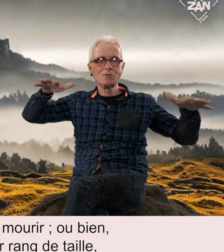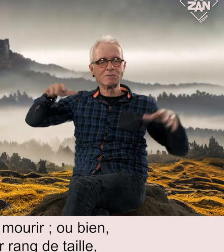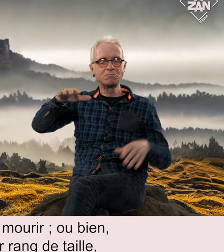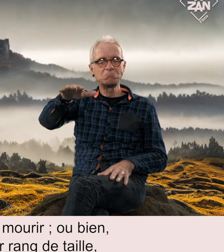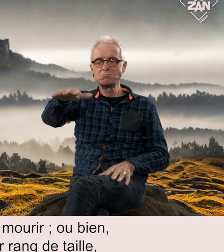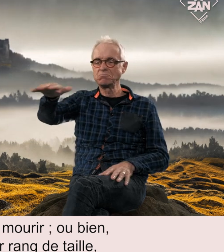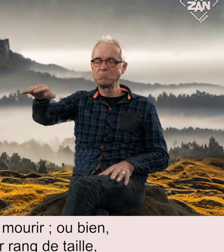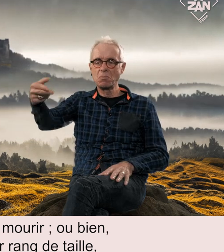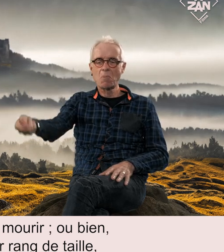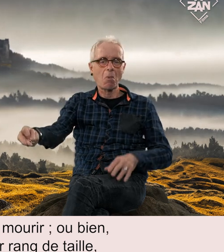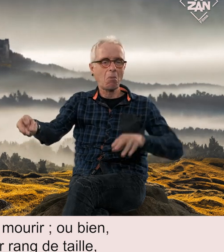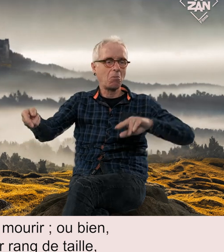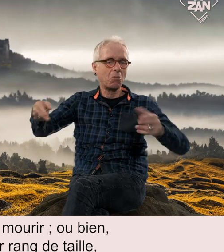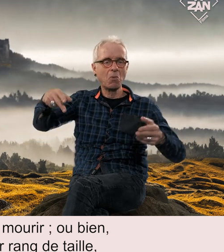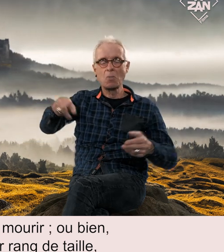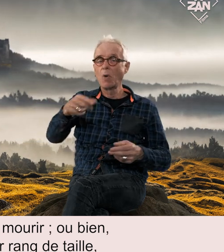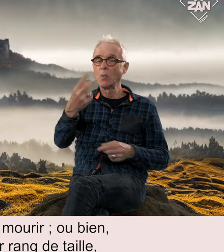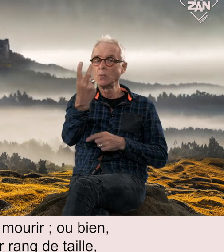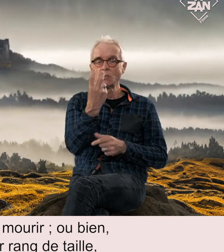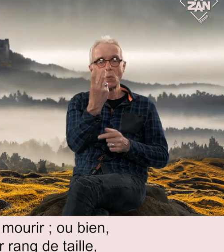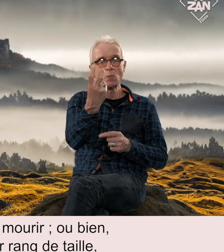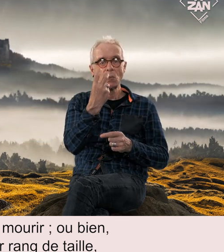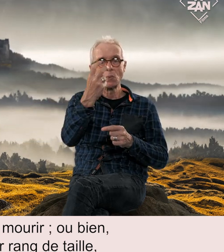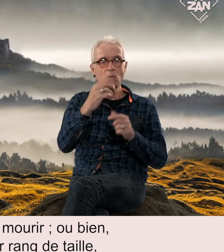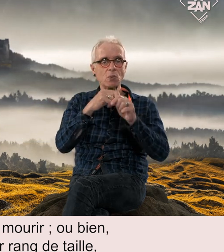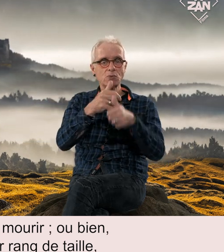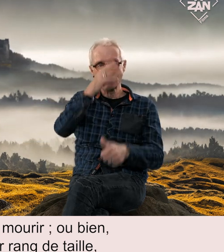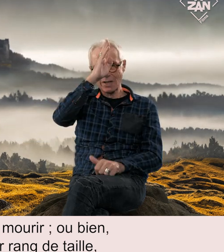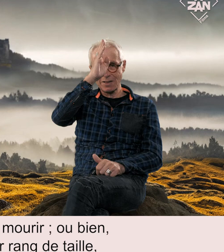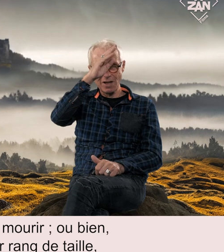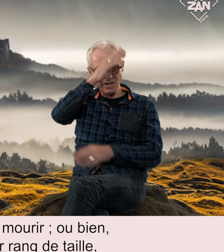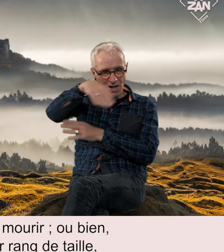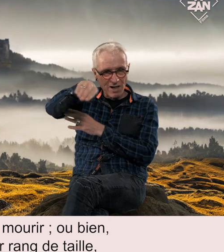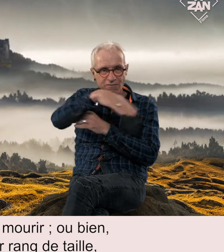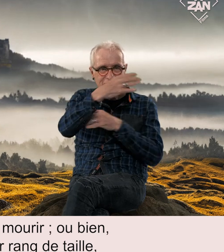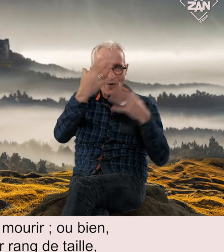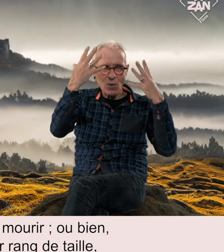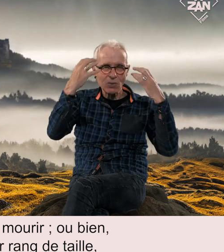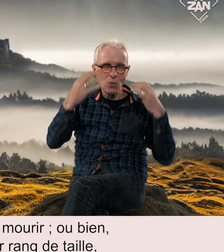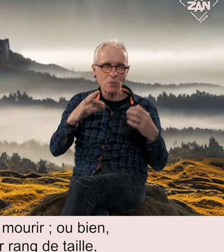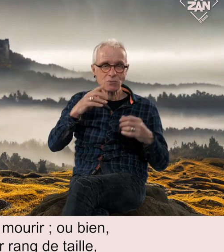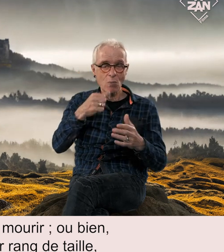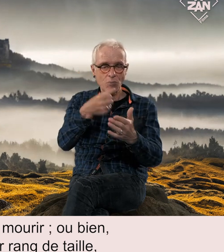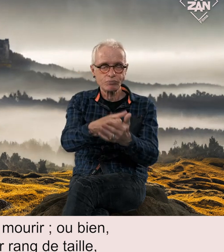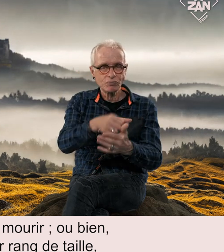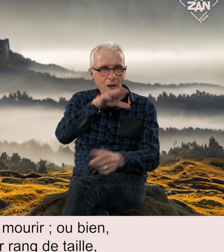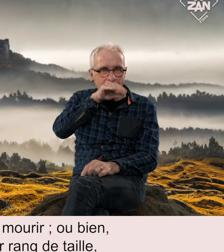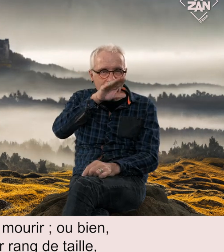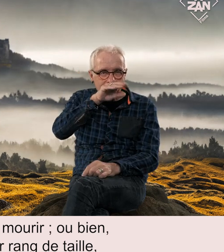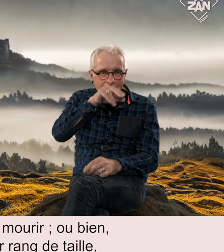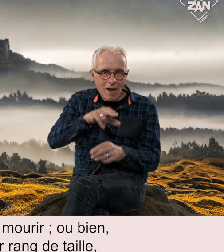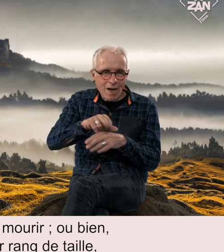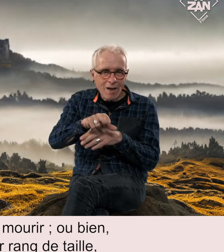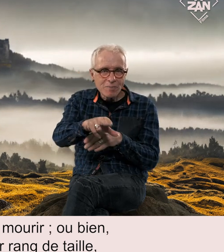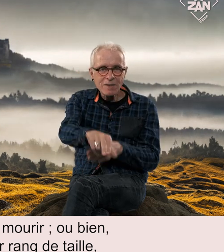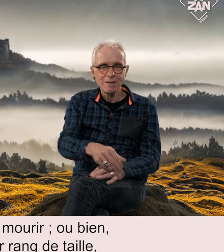mourir, ou bien elles défilaient deux à deux, par rang de taille, depuis les éléphants et les lions jusqu'aux ermines et aux canards, comme le jour